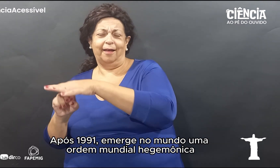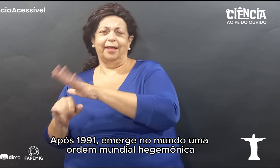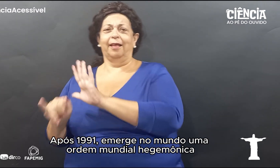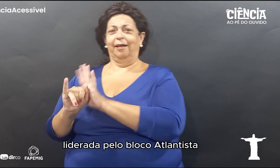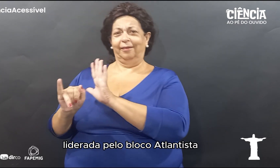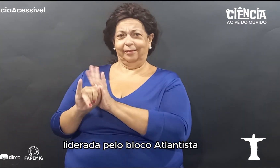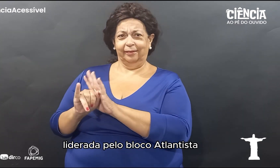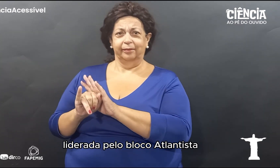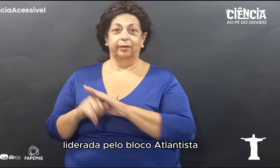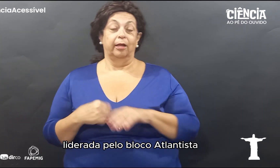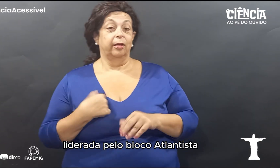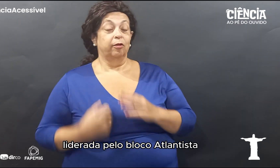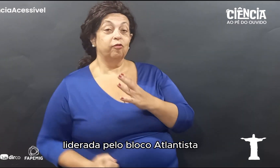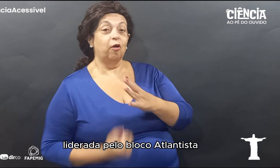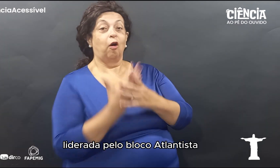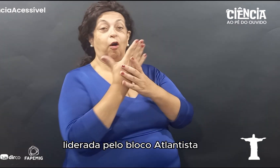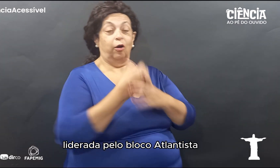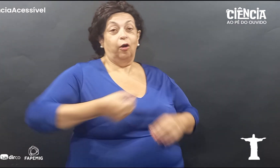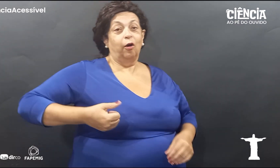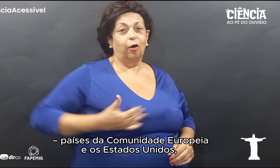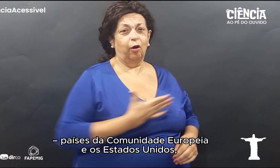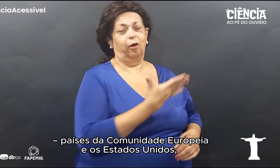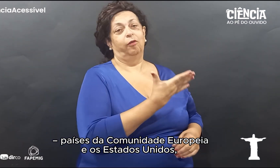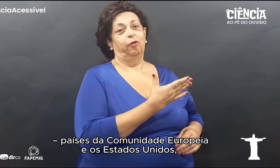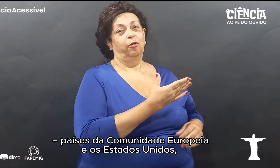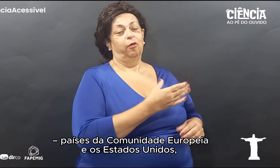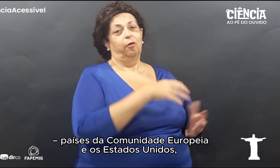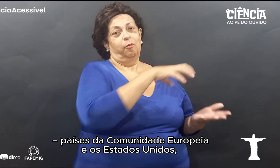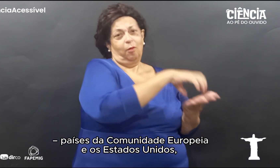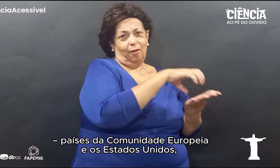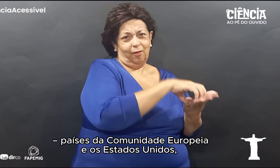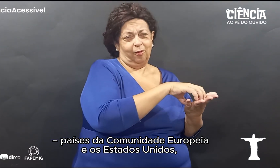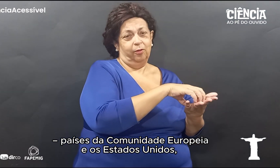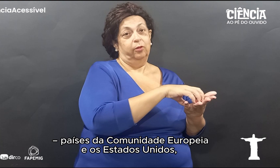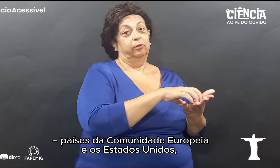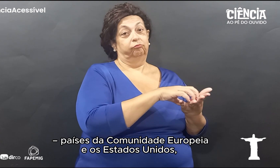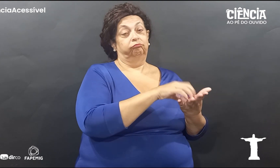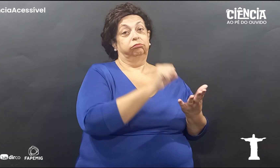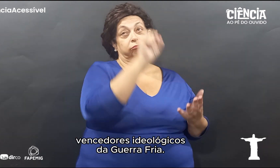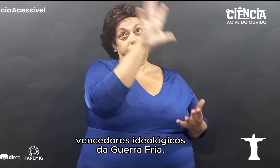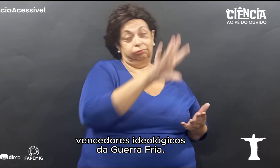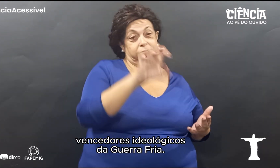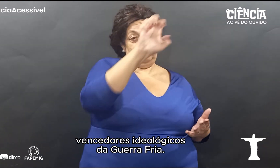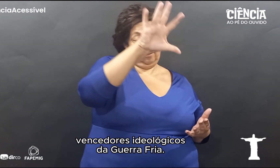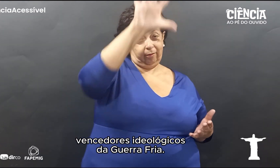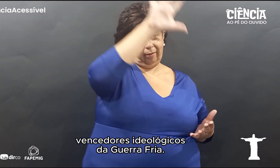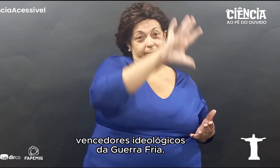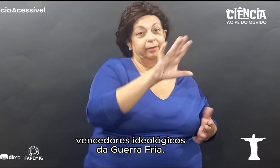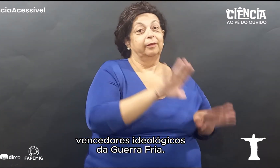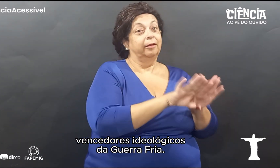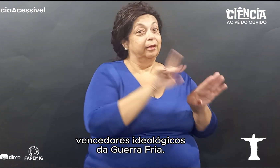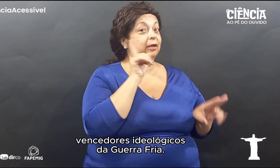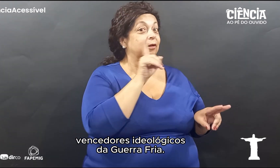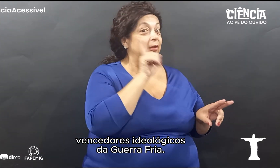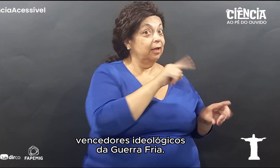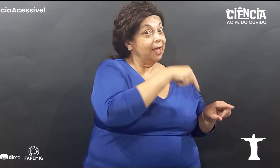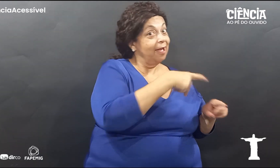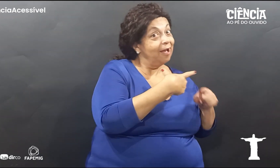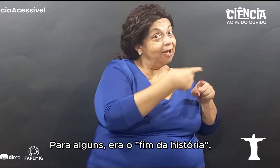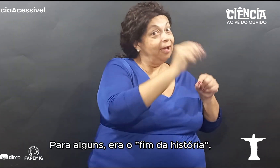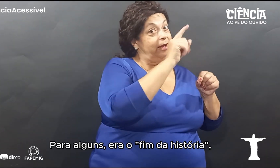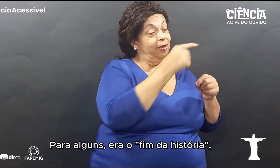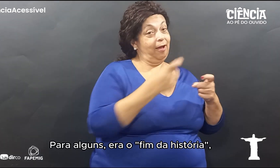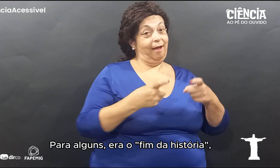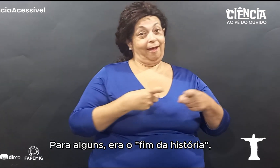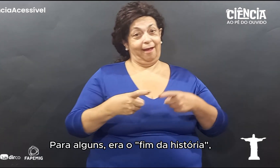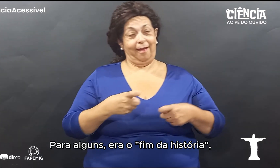mundial hegemônica liderada pelo bloco atlantista, países da Comunidade Europeia e os Estados Unidos, vencedores ideológicos da Guerra Fria.